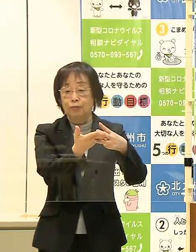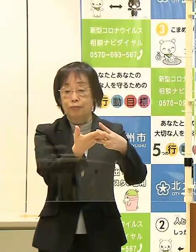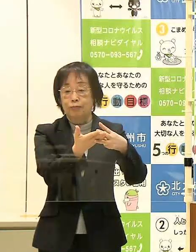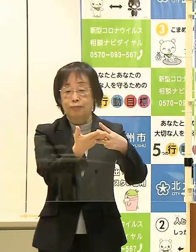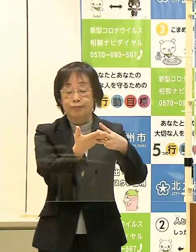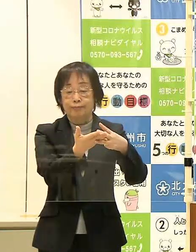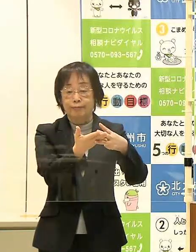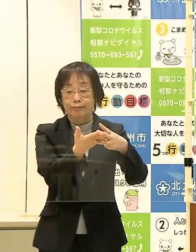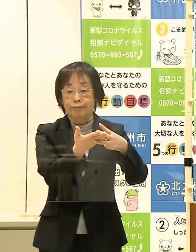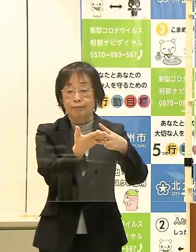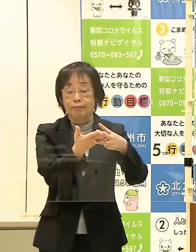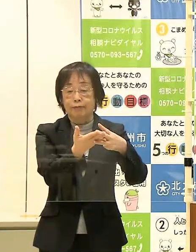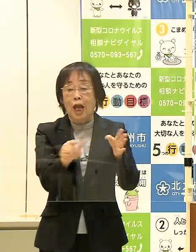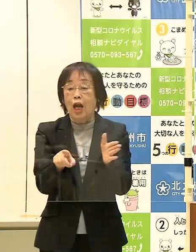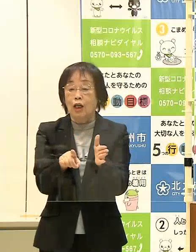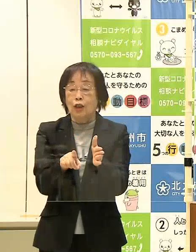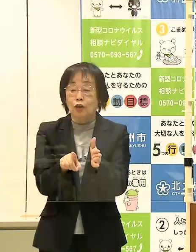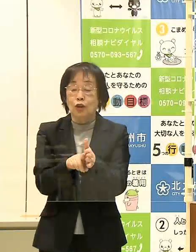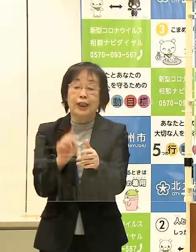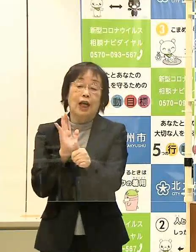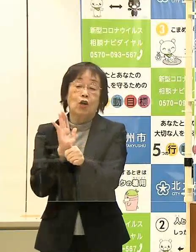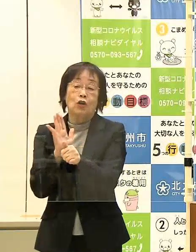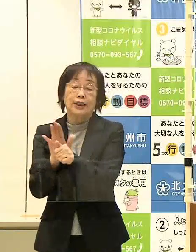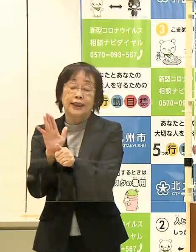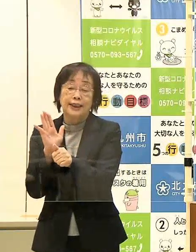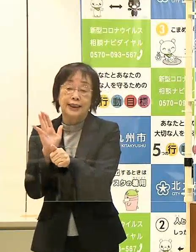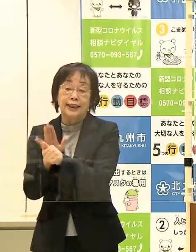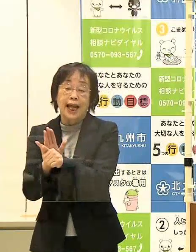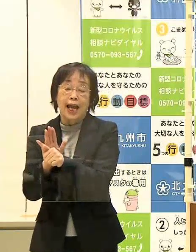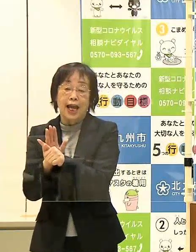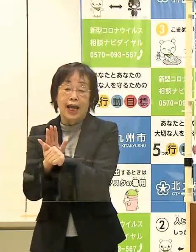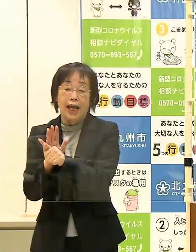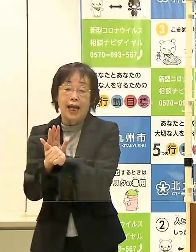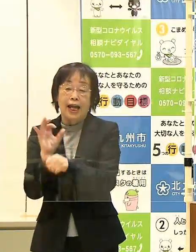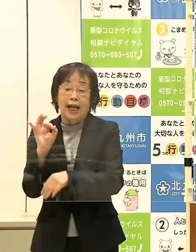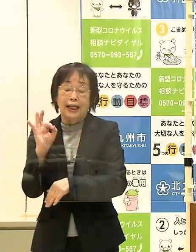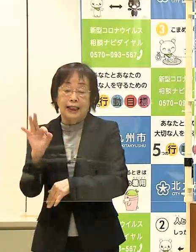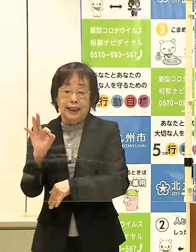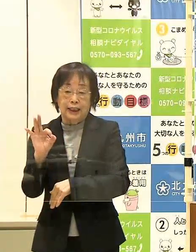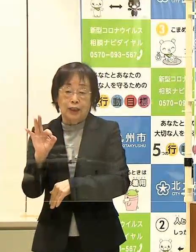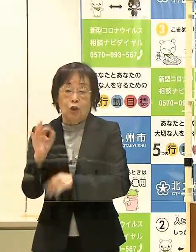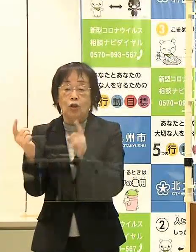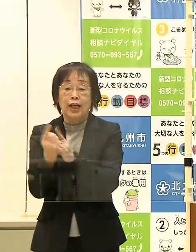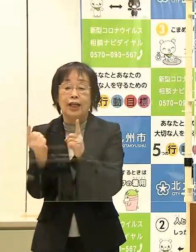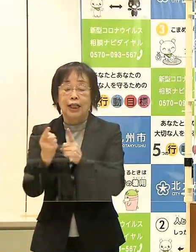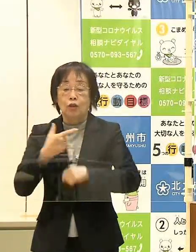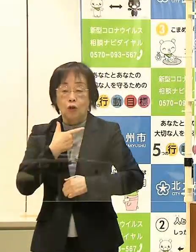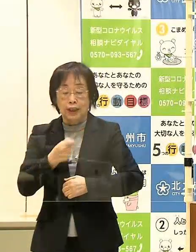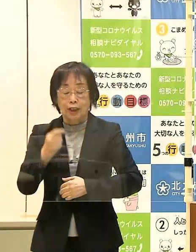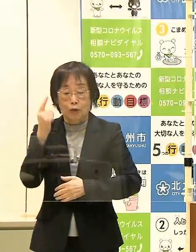追加の支援策をを行いたいと思っていましたね